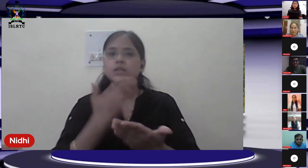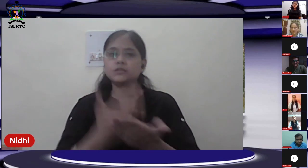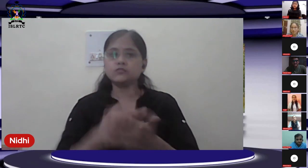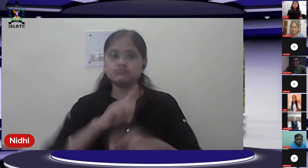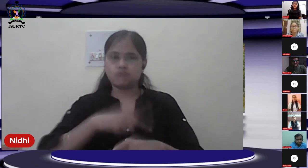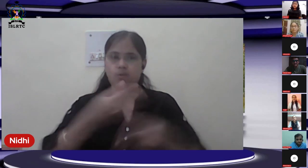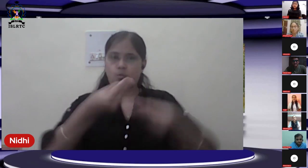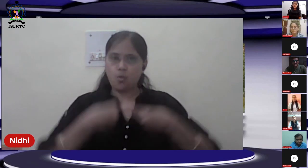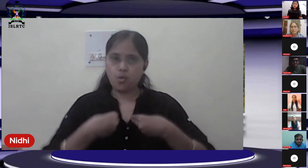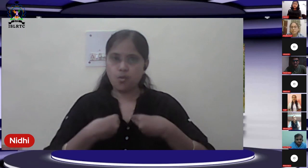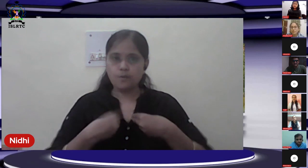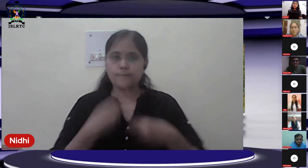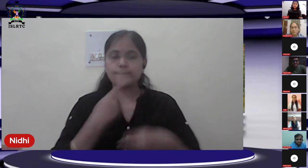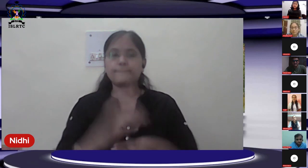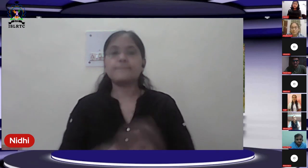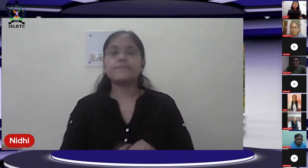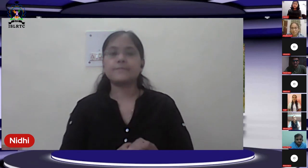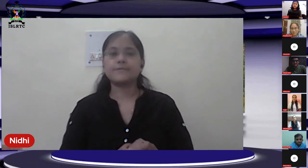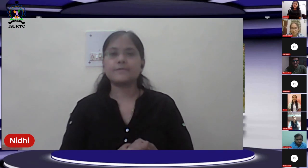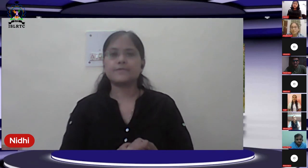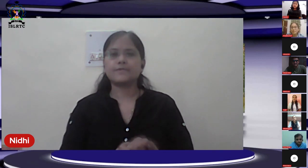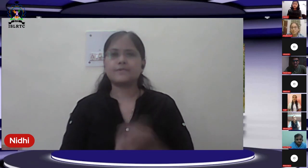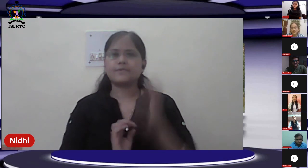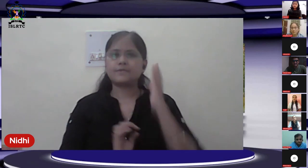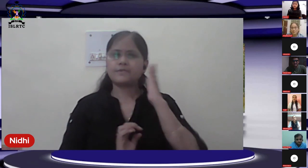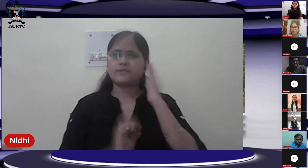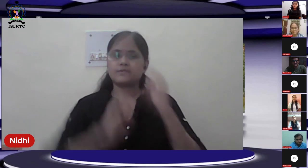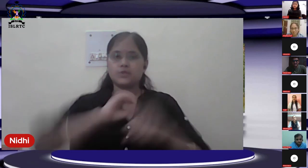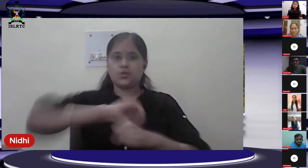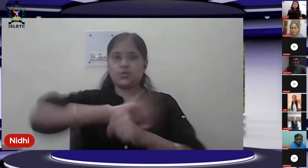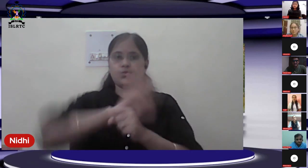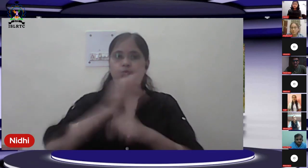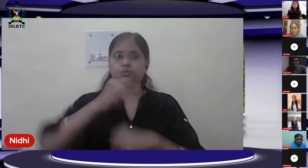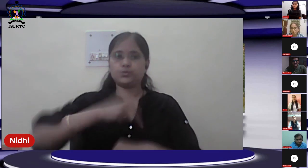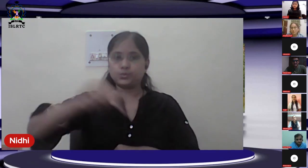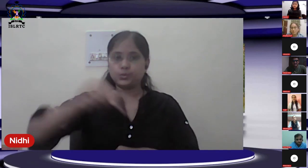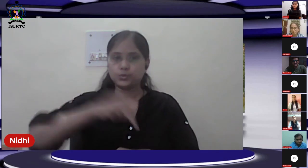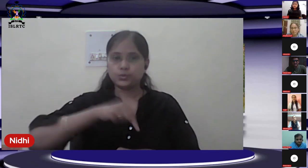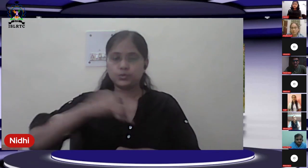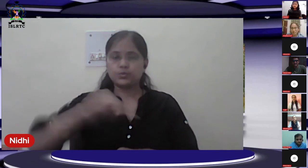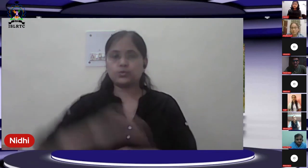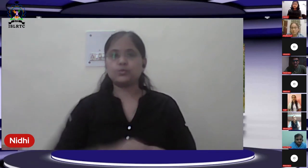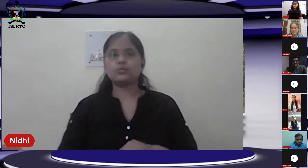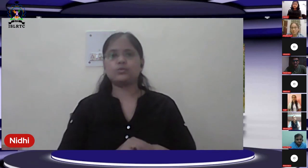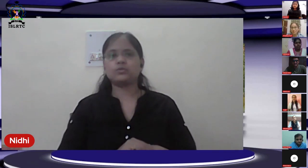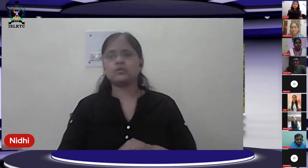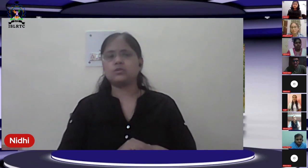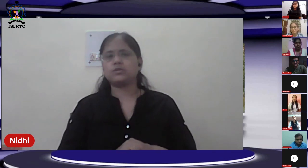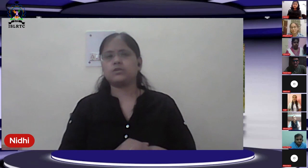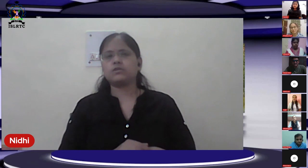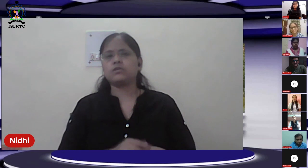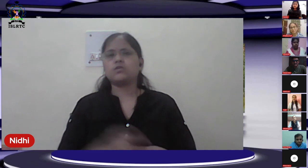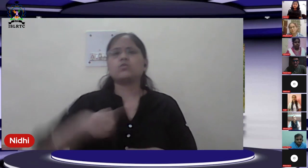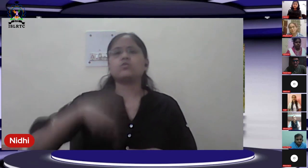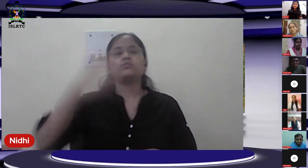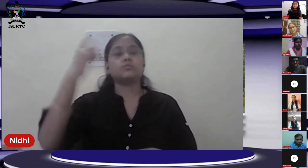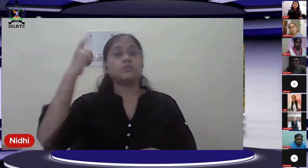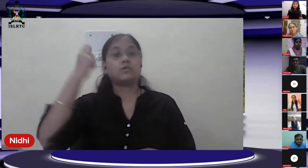कि इन दिस पेंडेमिक सिचुएशन योगा हम लोगों को ये समझना चाहिए कि हमारी हेल्थ के लिए योगा जो है बहुत ही